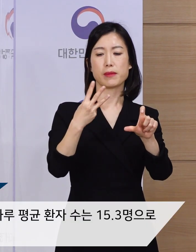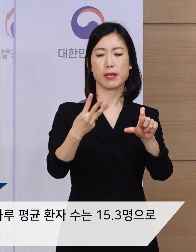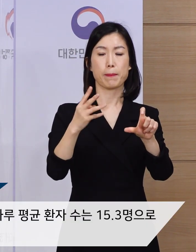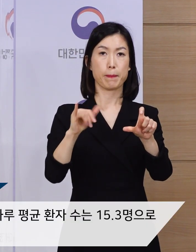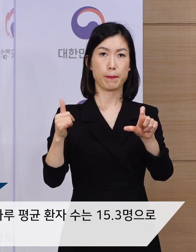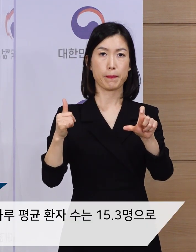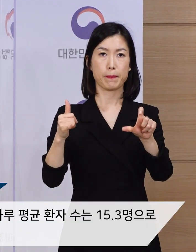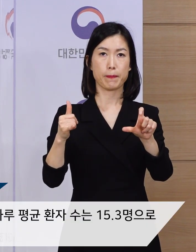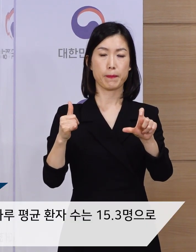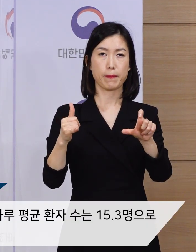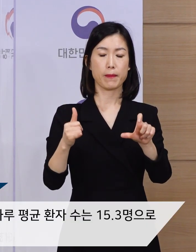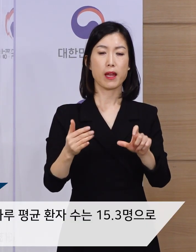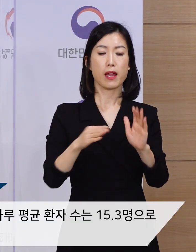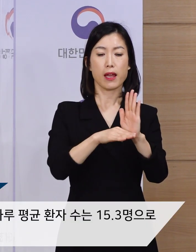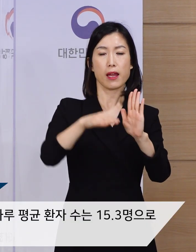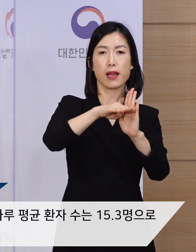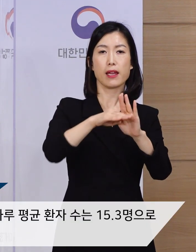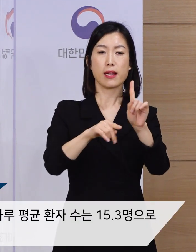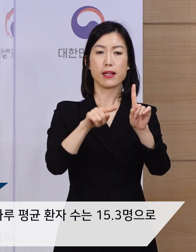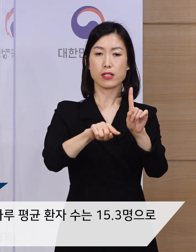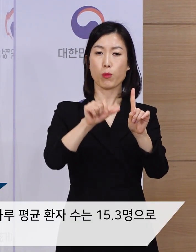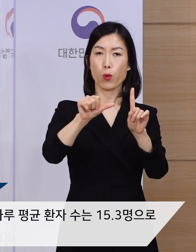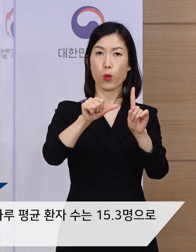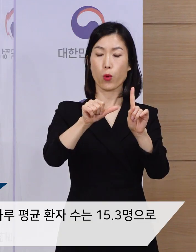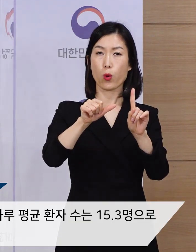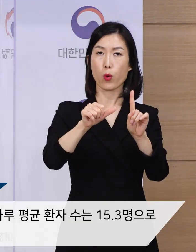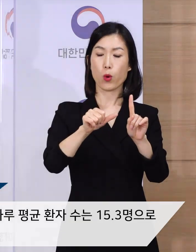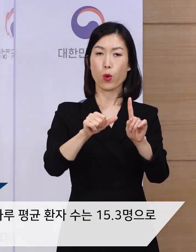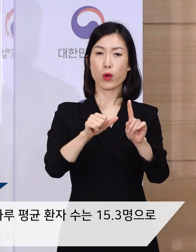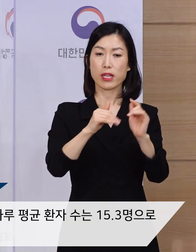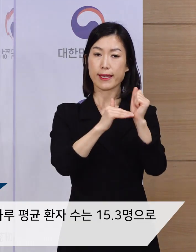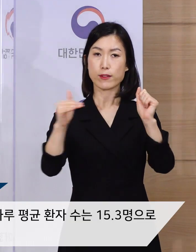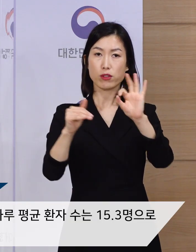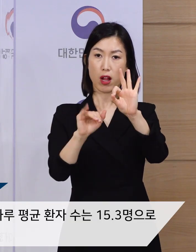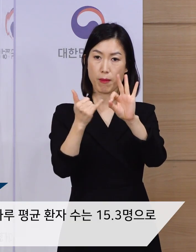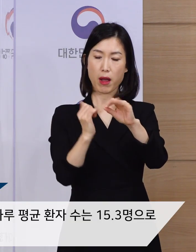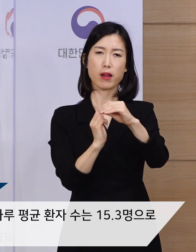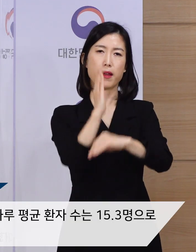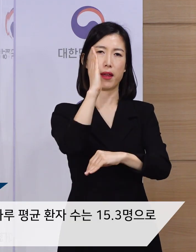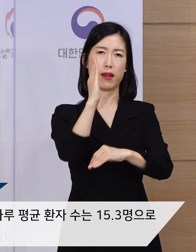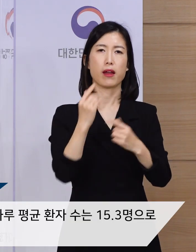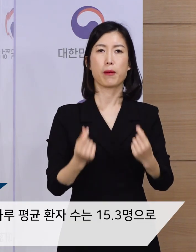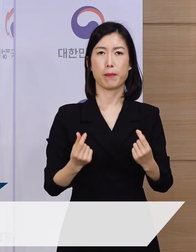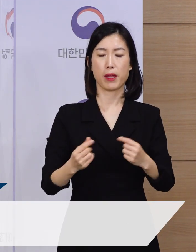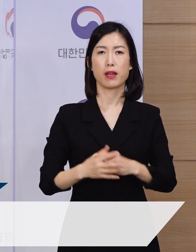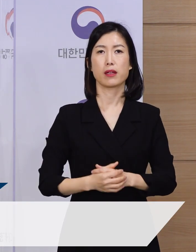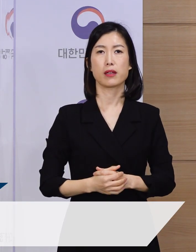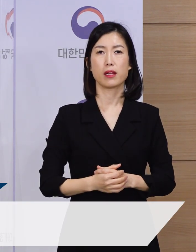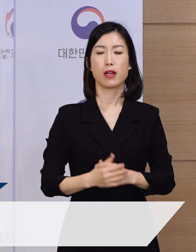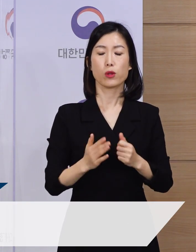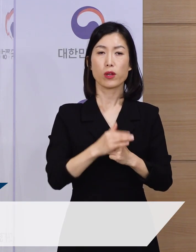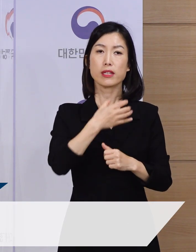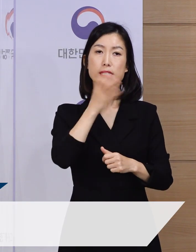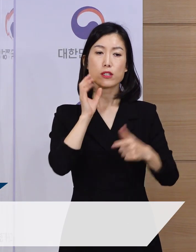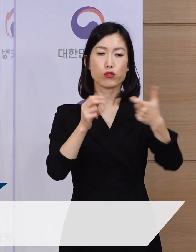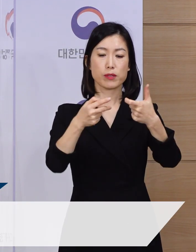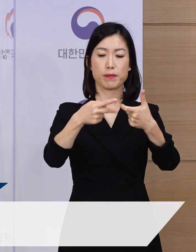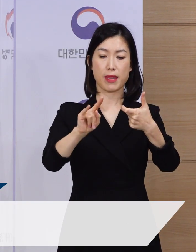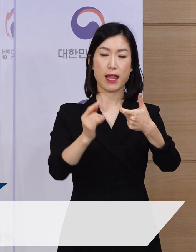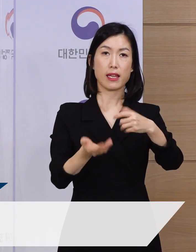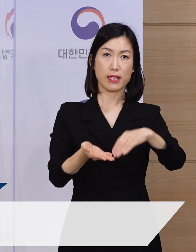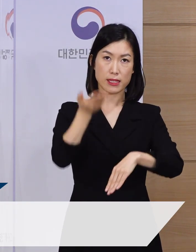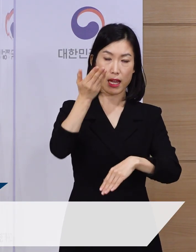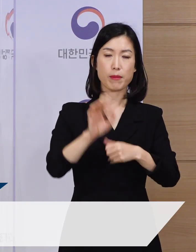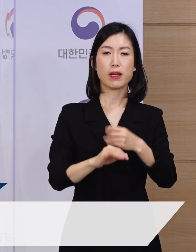15.3명으로 1.5단계 객상 기준인 10명을 초과하였습니다. 60대 이상의 고령 환자